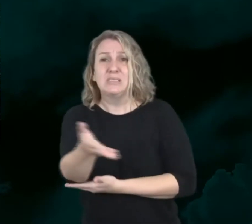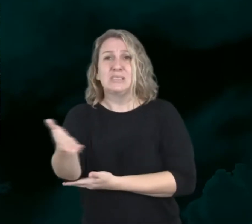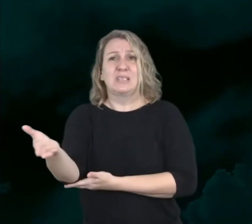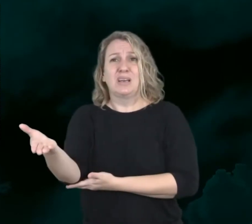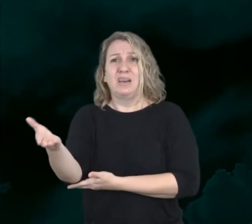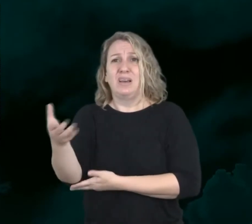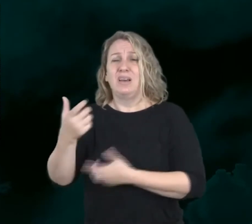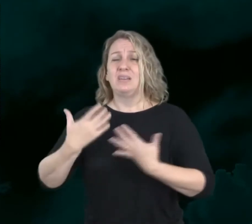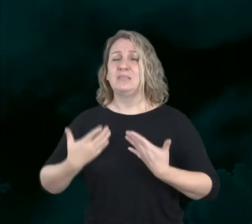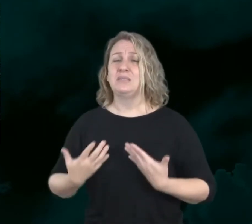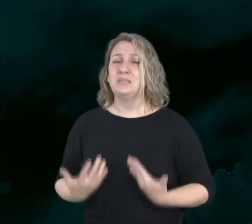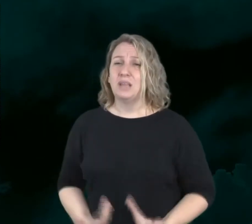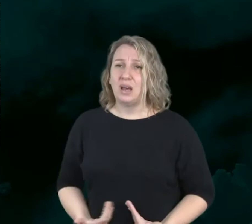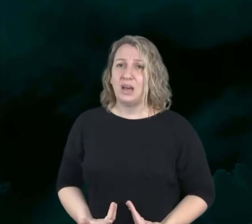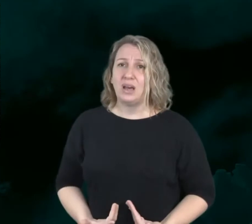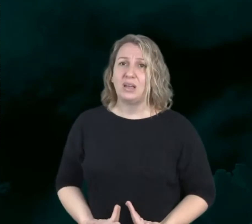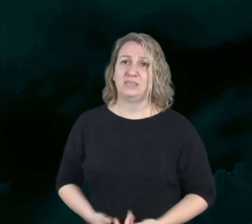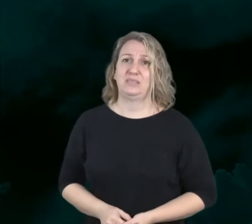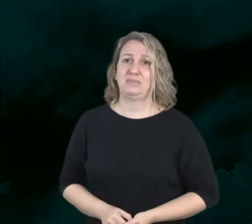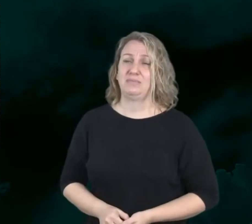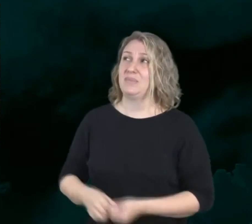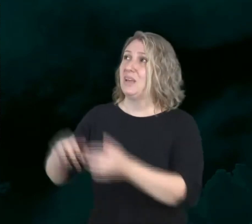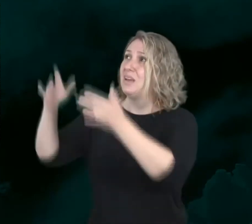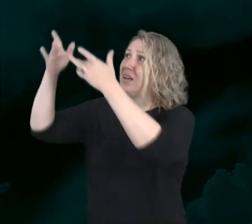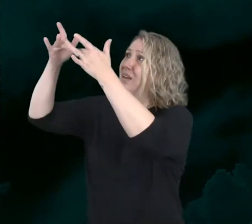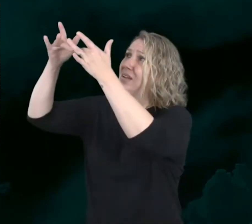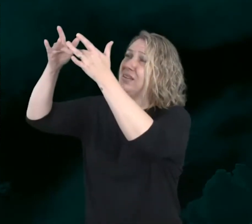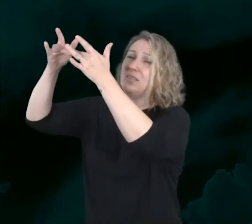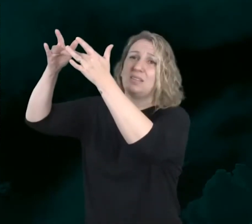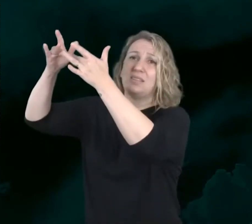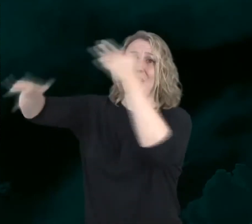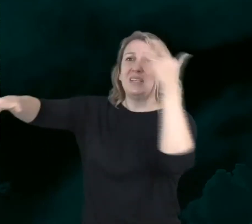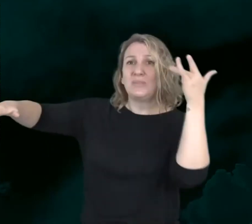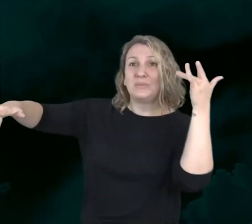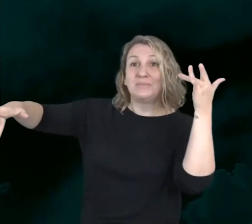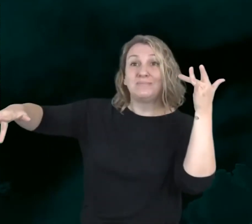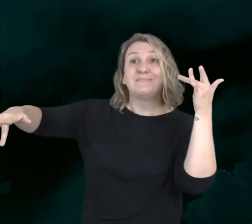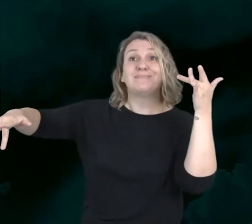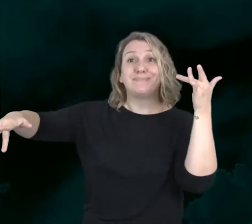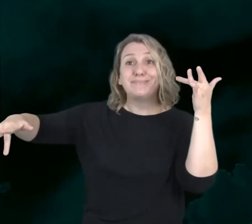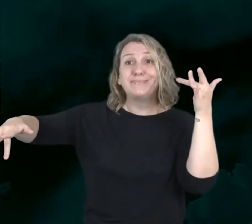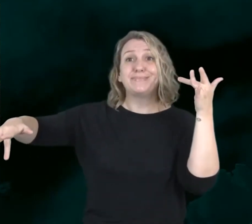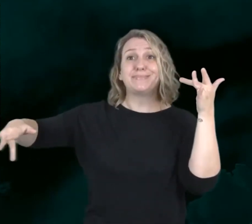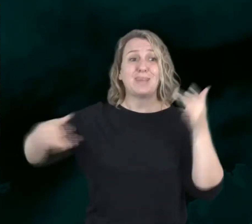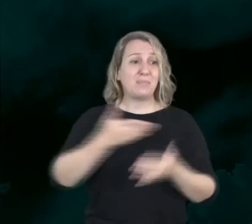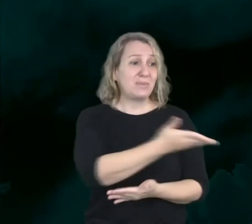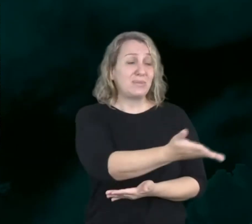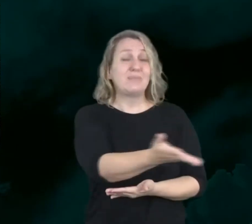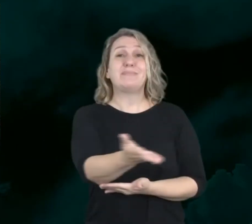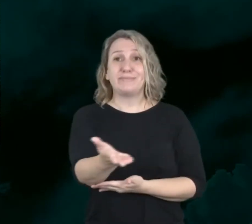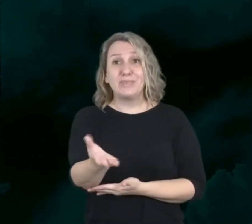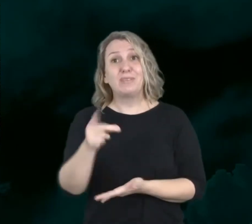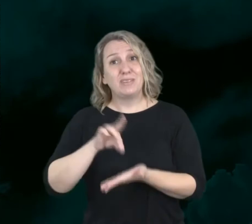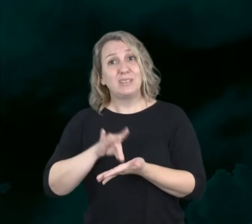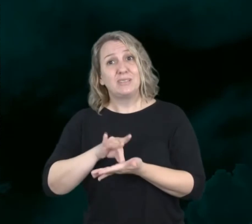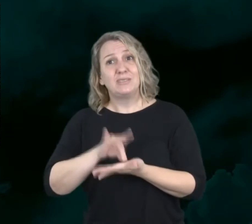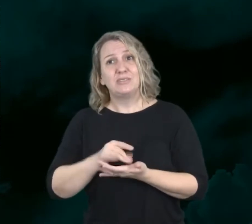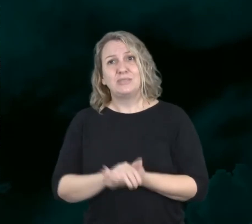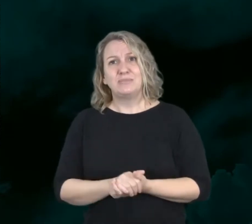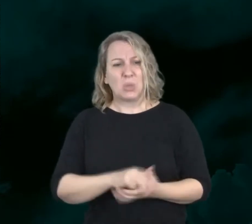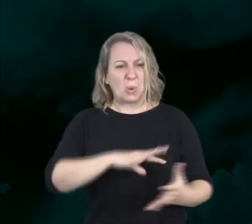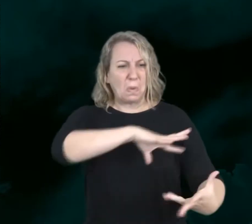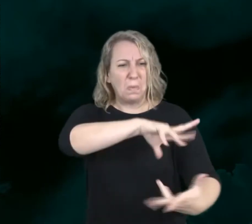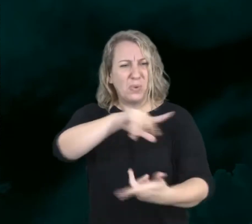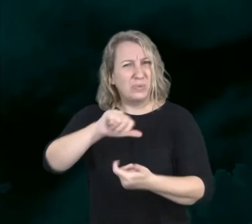desconectado de Deus. Esse mundo está desconectado, portanto, todas as coisas vão de mal a pior, entrando